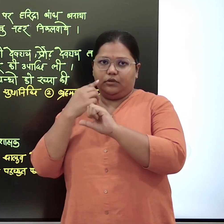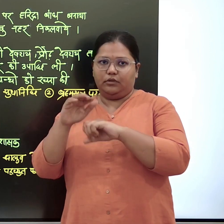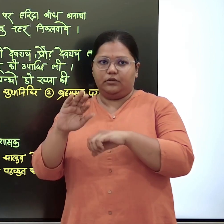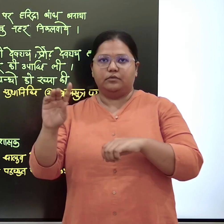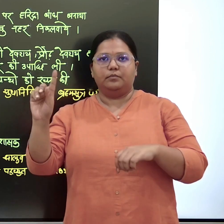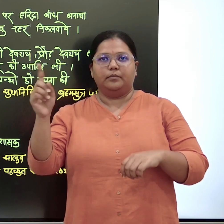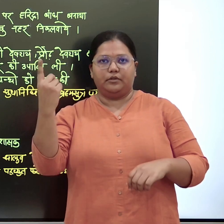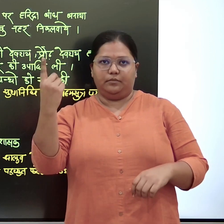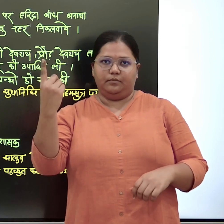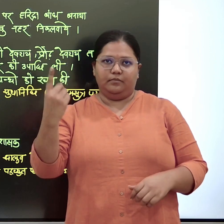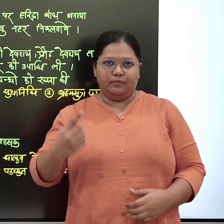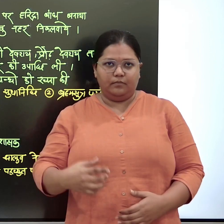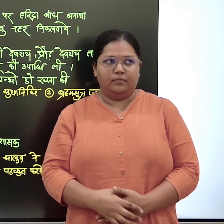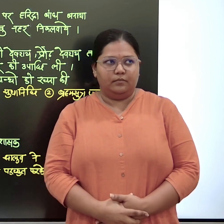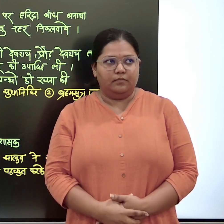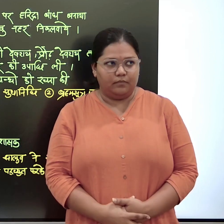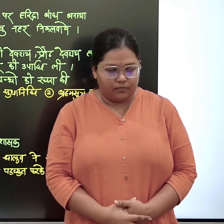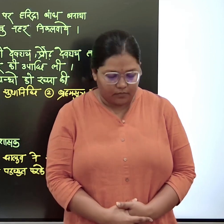इसने